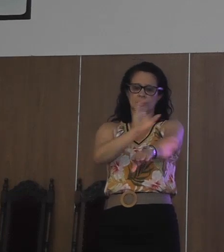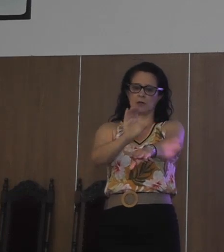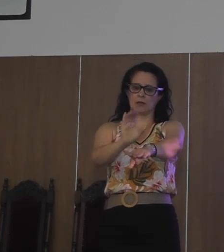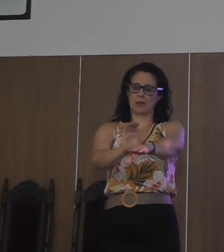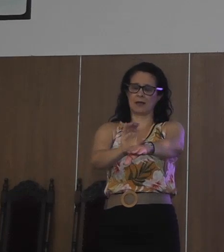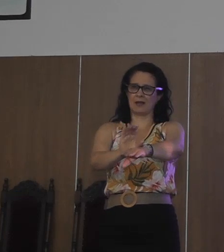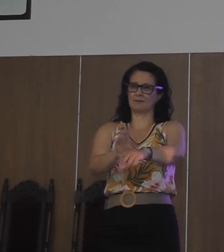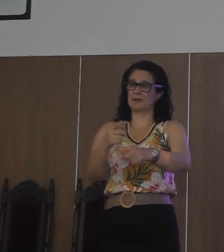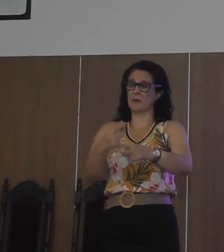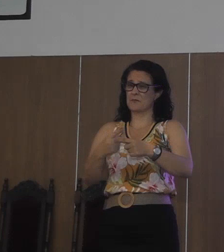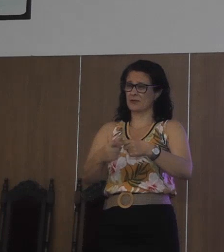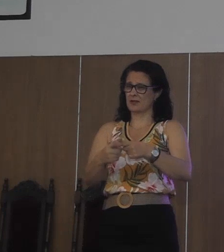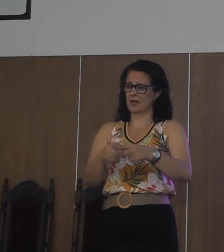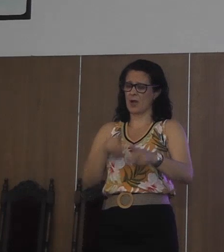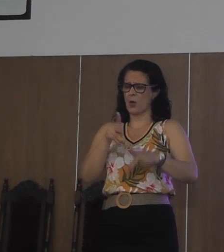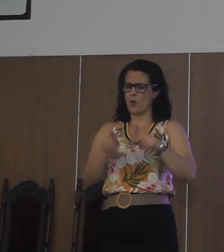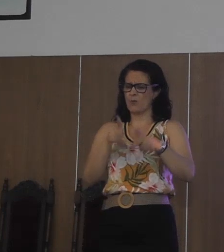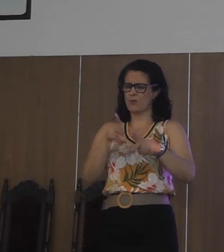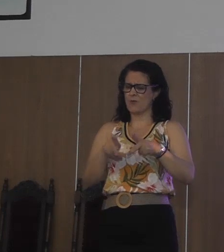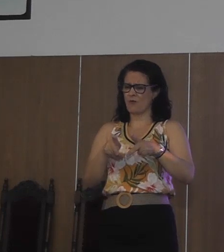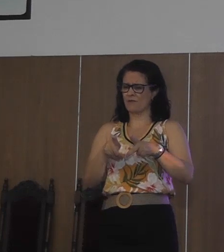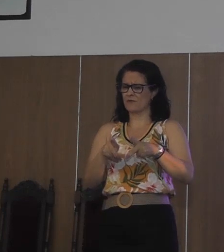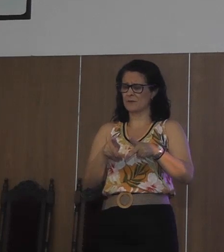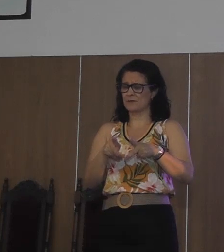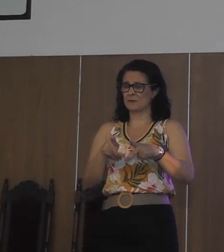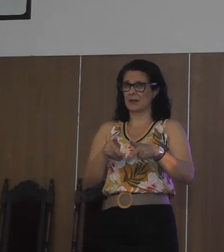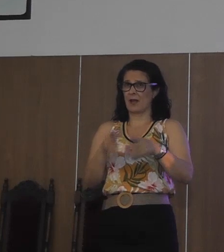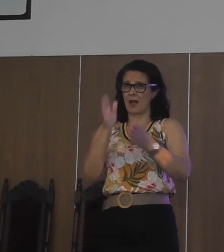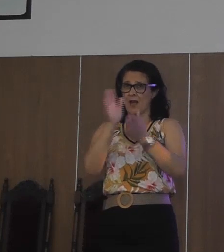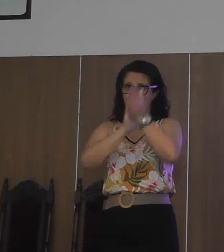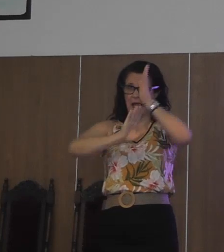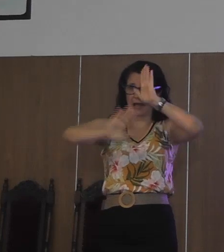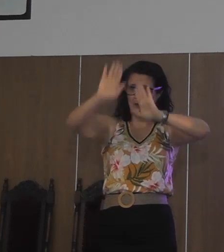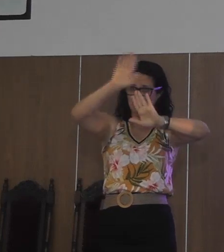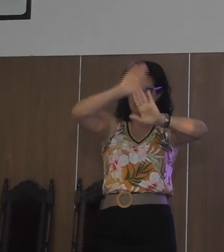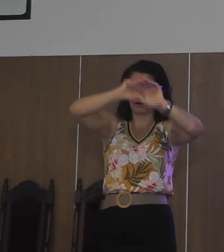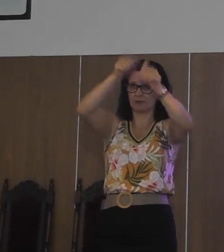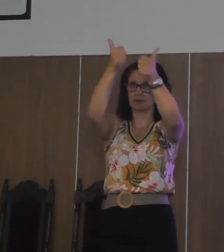politeísta, adoravam mais de algumas entidades.